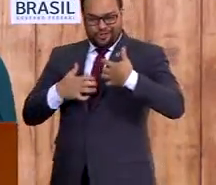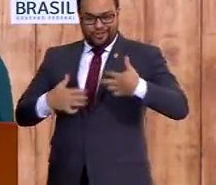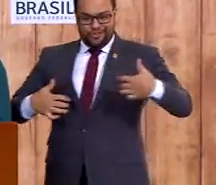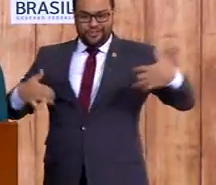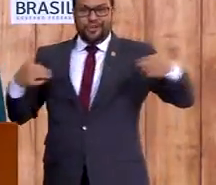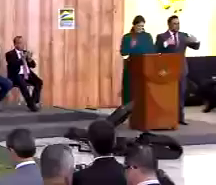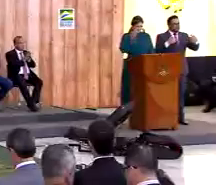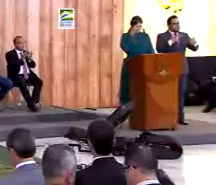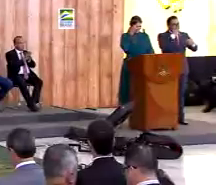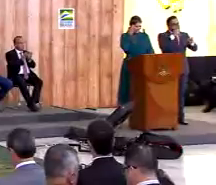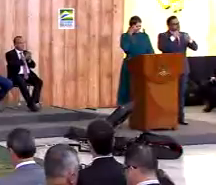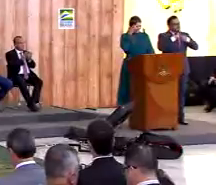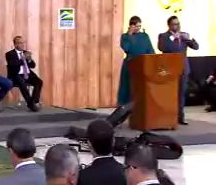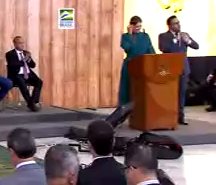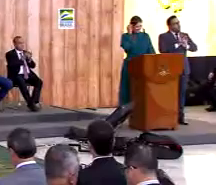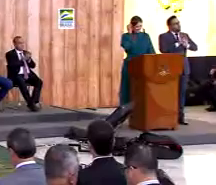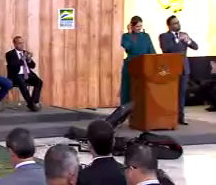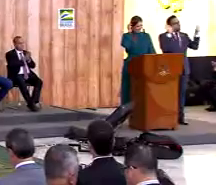autonomia